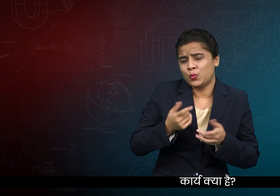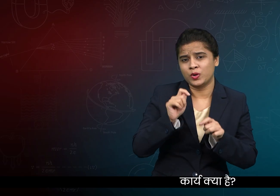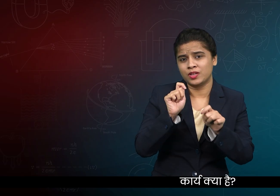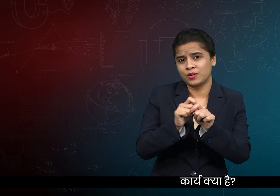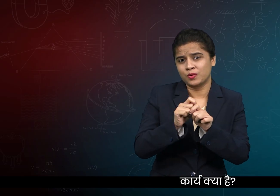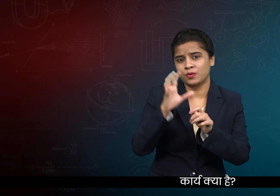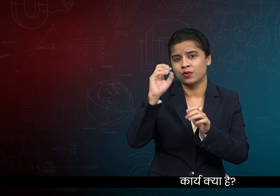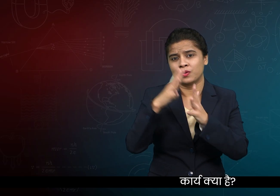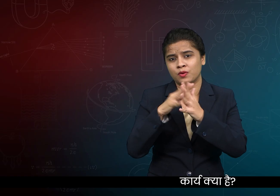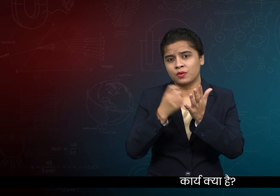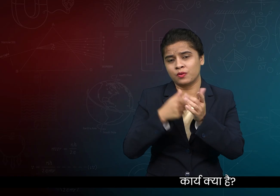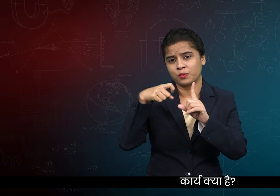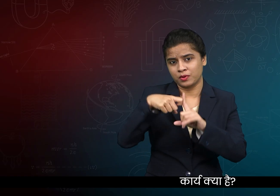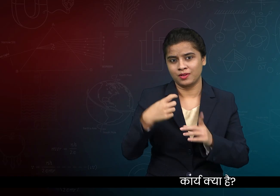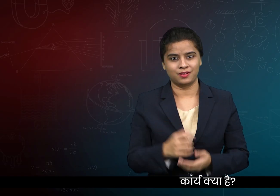कार्य क्या है?